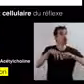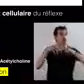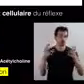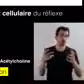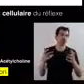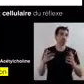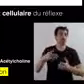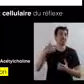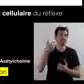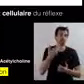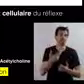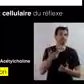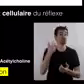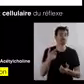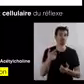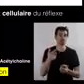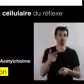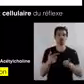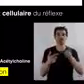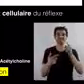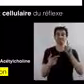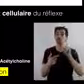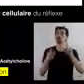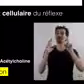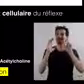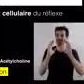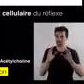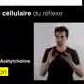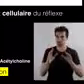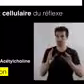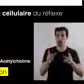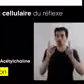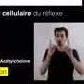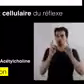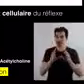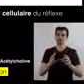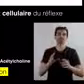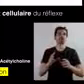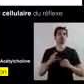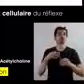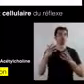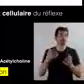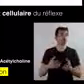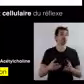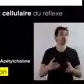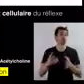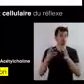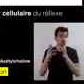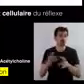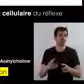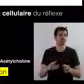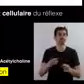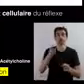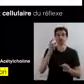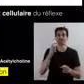provoque l'ouverture de canaux laissant passer spécifiquement des ions calcium. Notez que ces canaux sont présents au niveau